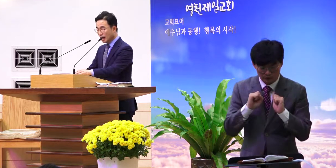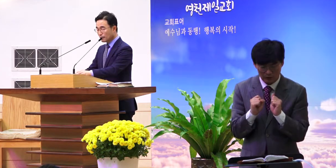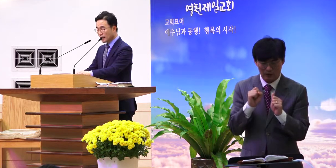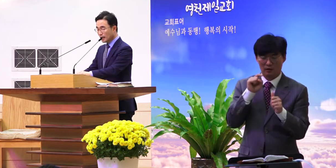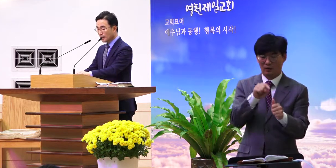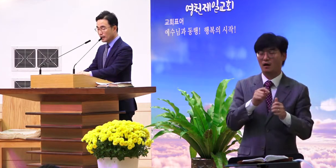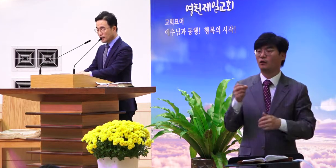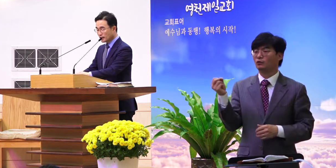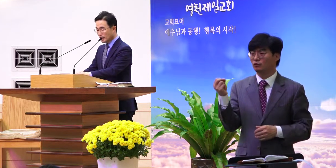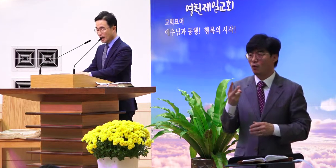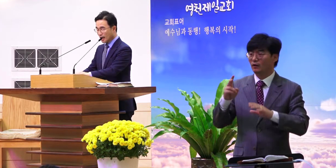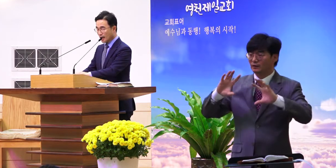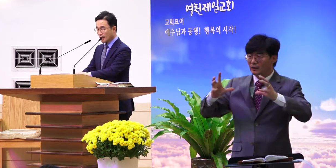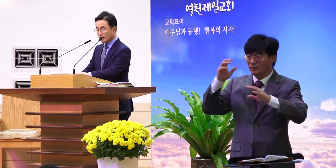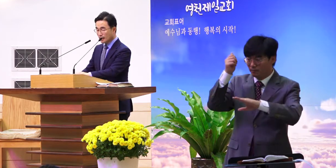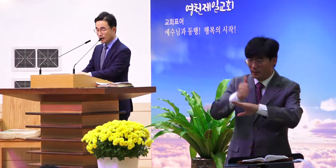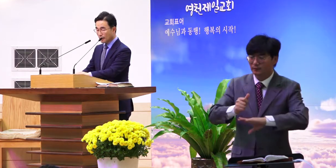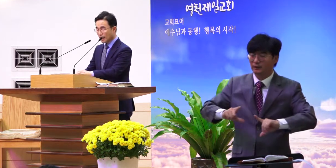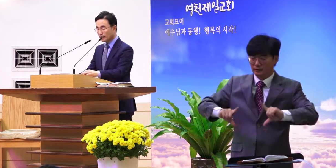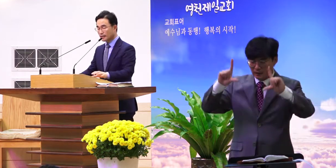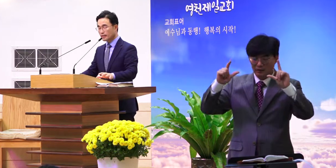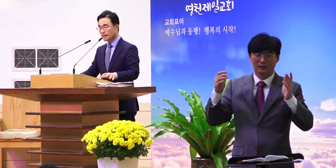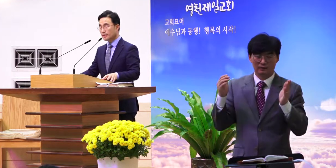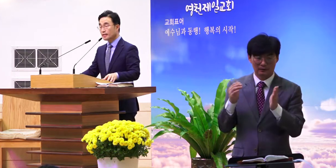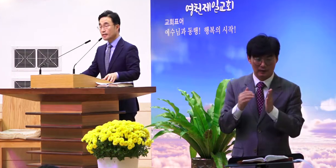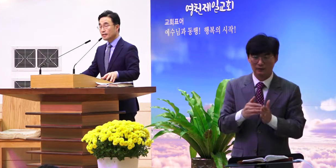항상 함께 있으리라. 아멘.